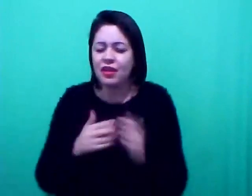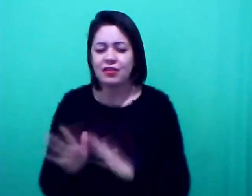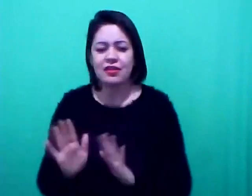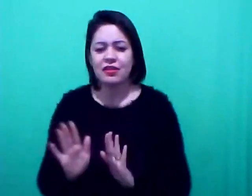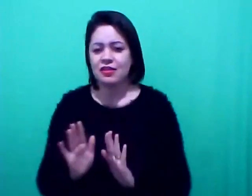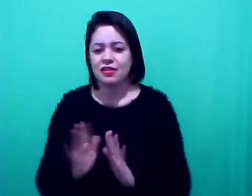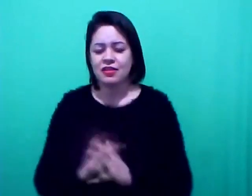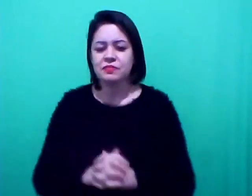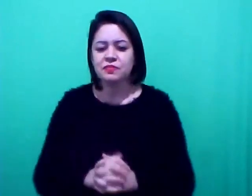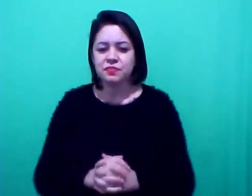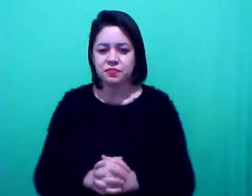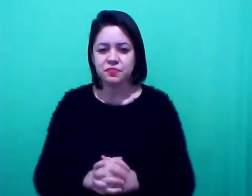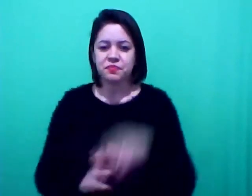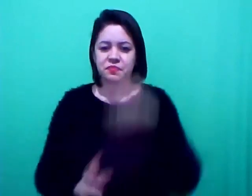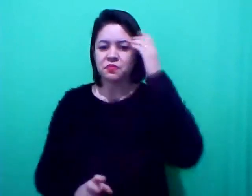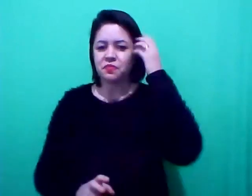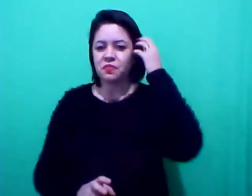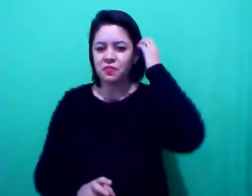Independente da área de trabalho de cada um,